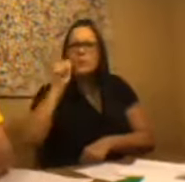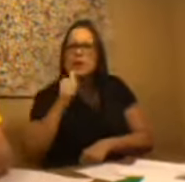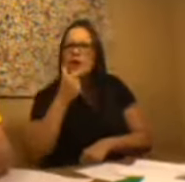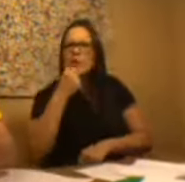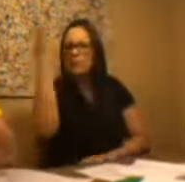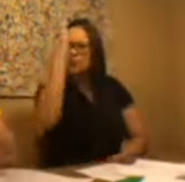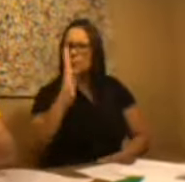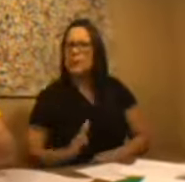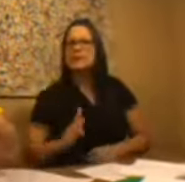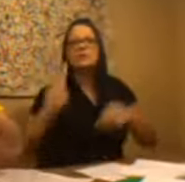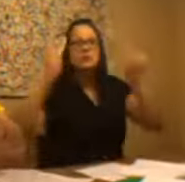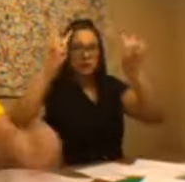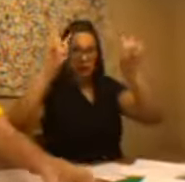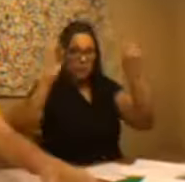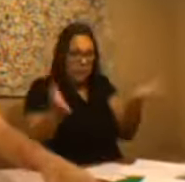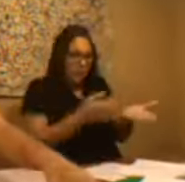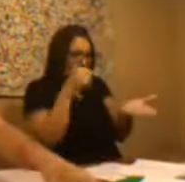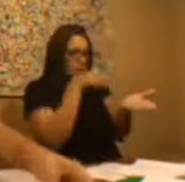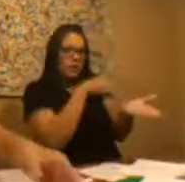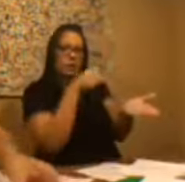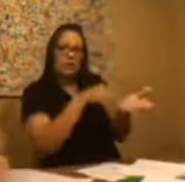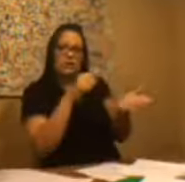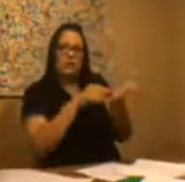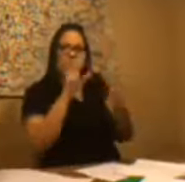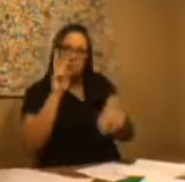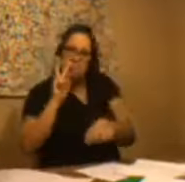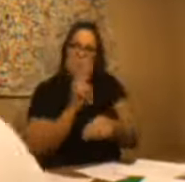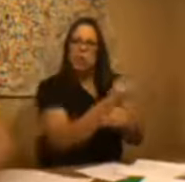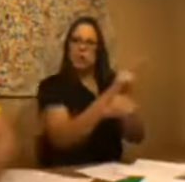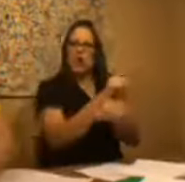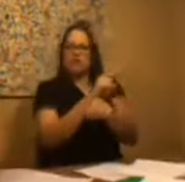em defesa do socialismo